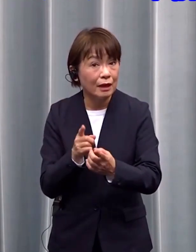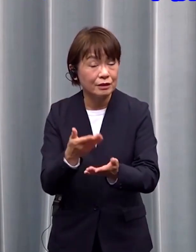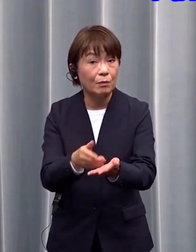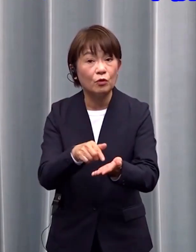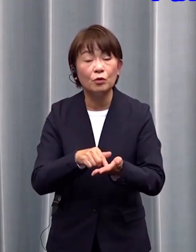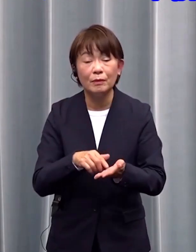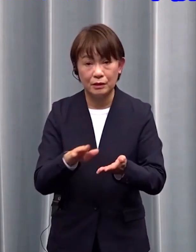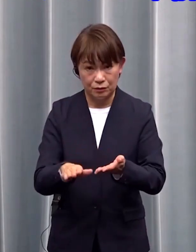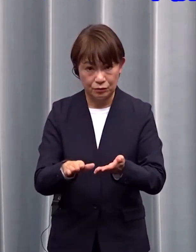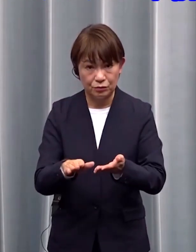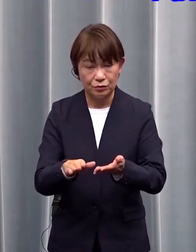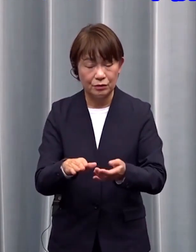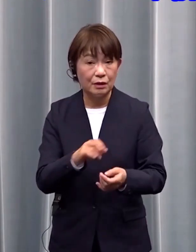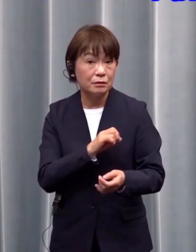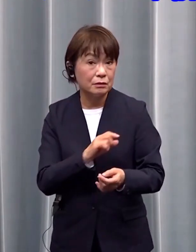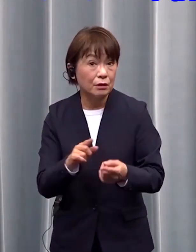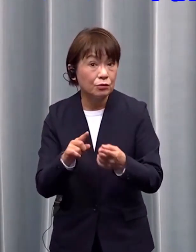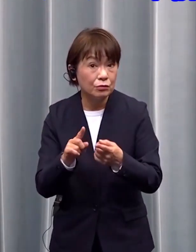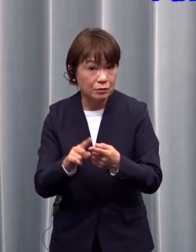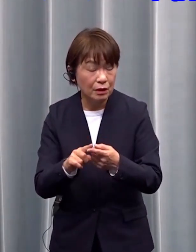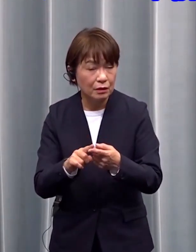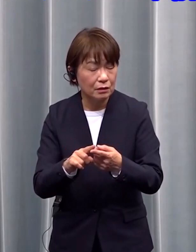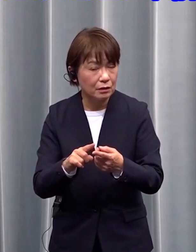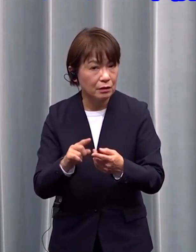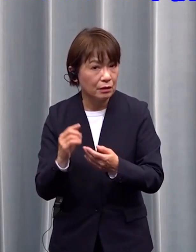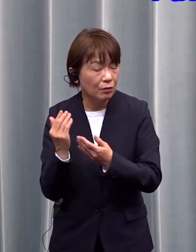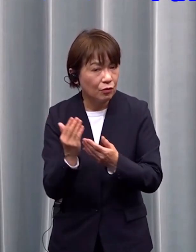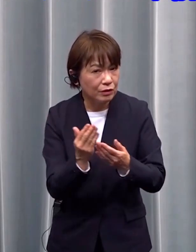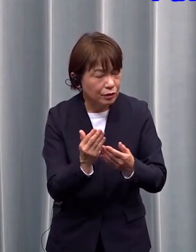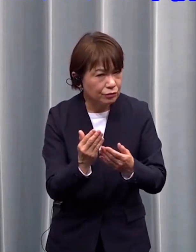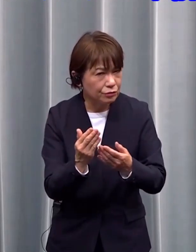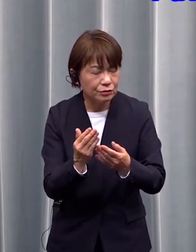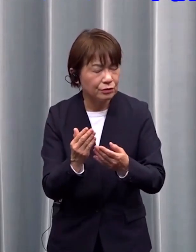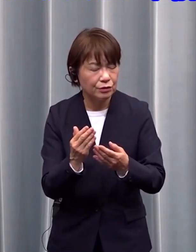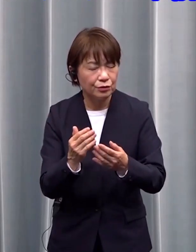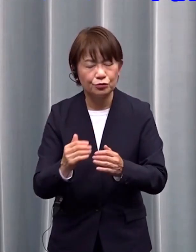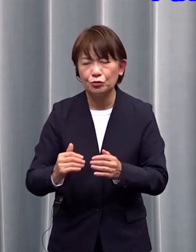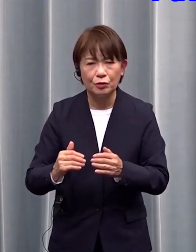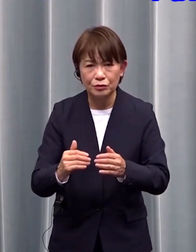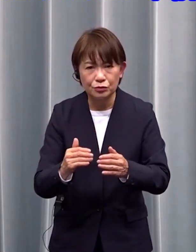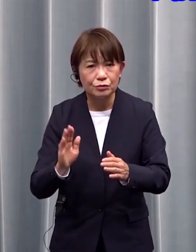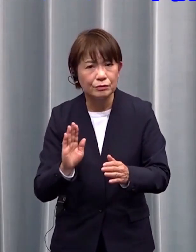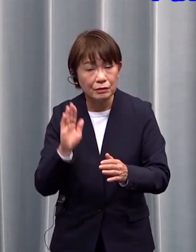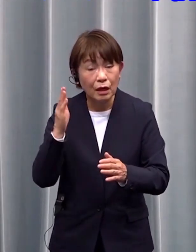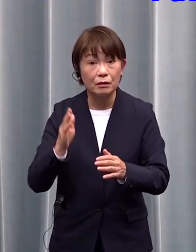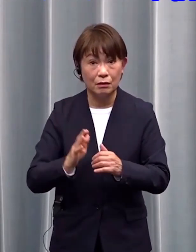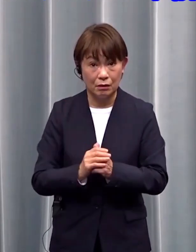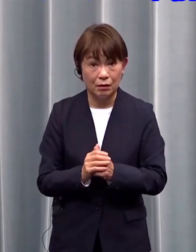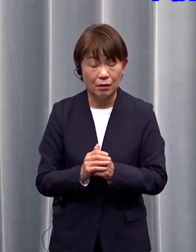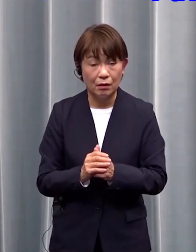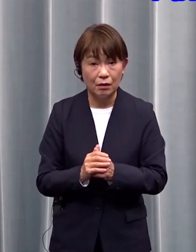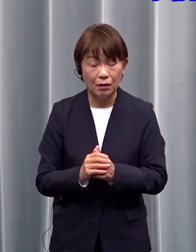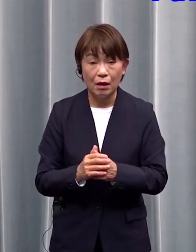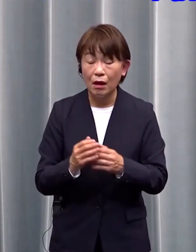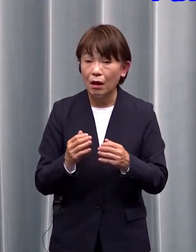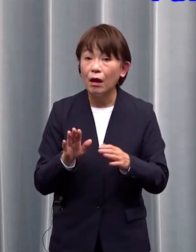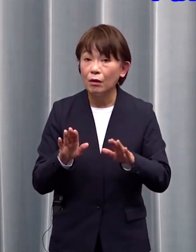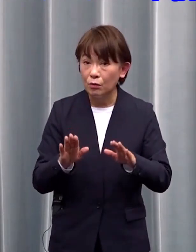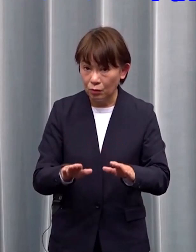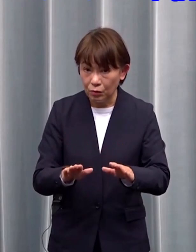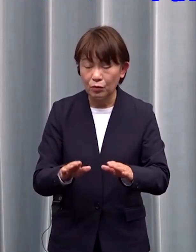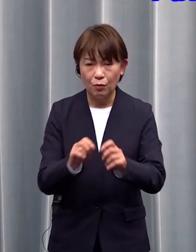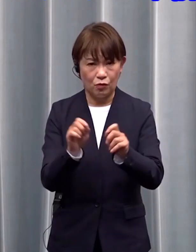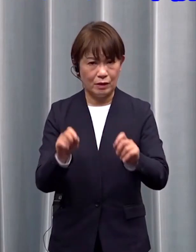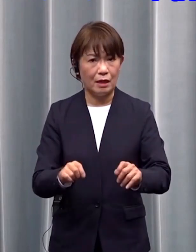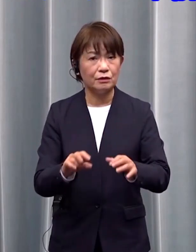を聞こうという動きがもう8ヶ月以上経ちますが、一歩も進んでません。これぜひとも新たな官房長官の下でですね、この